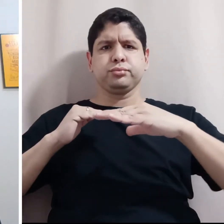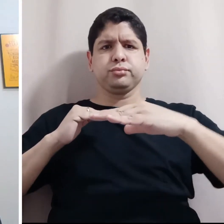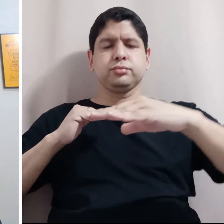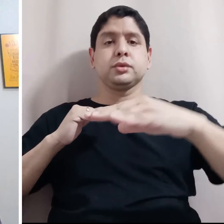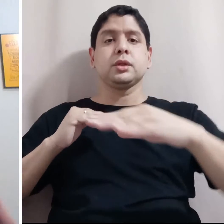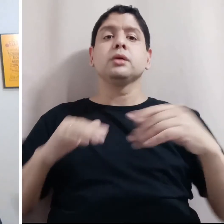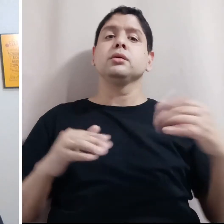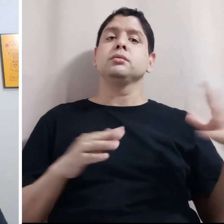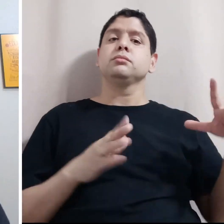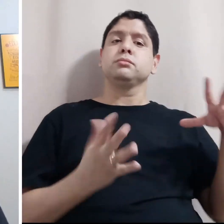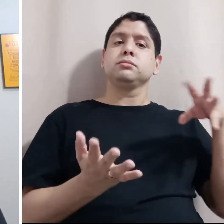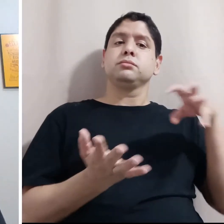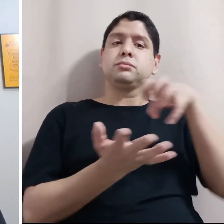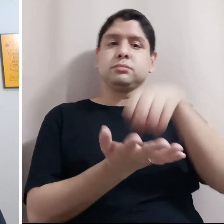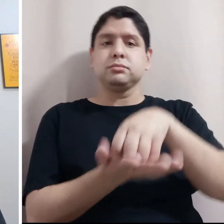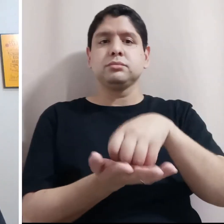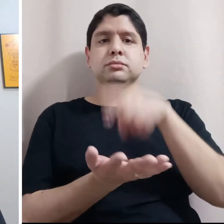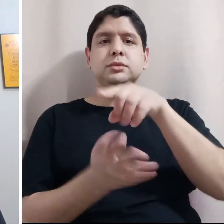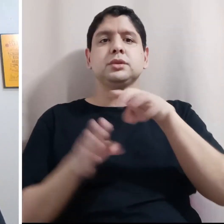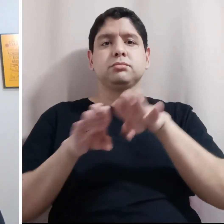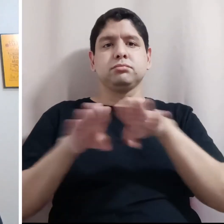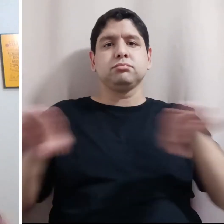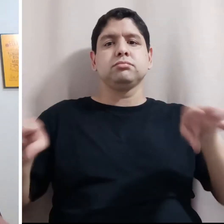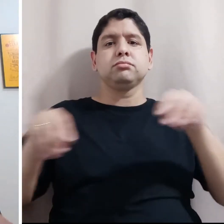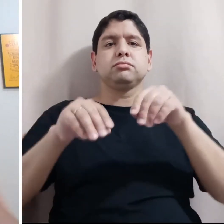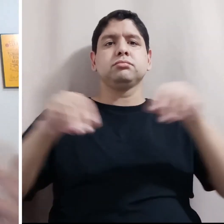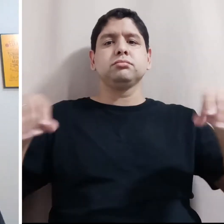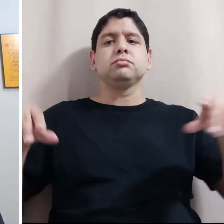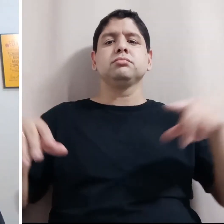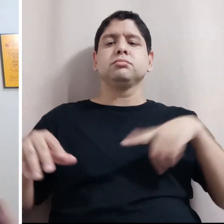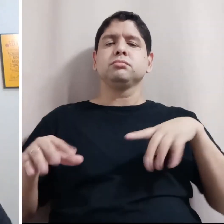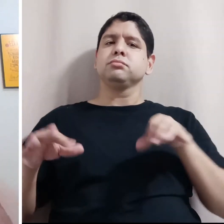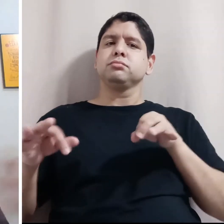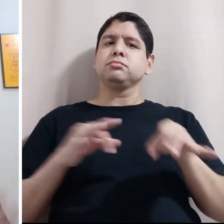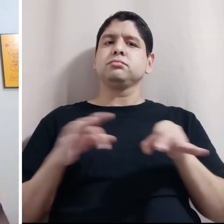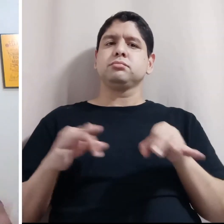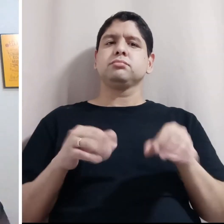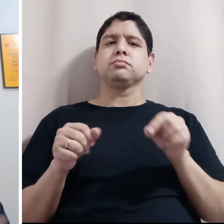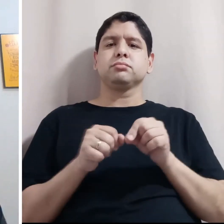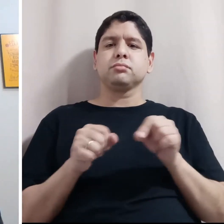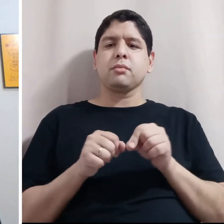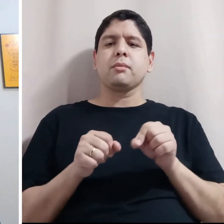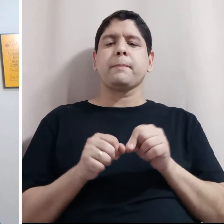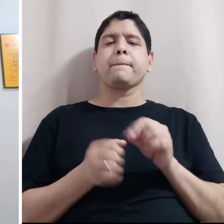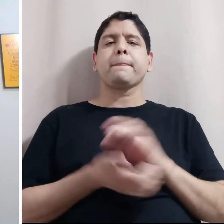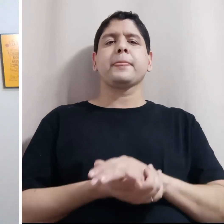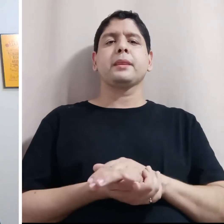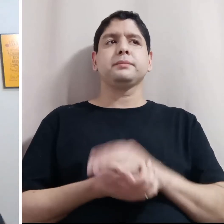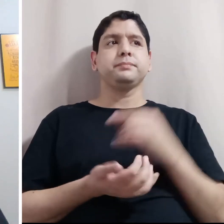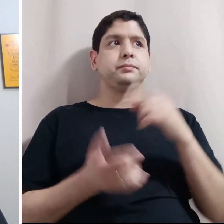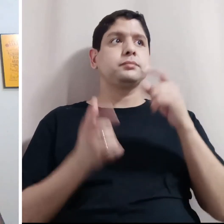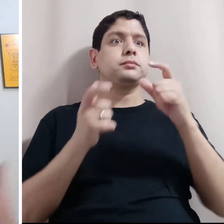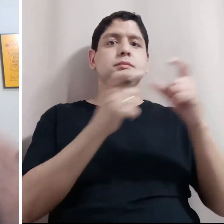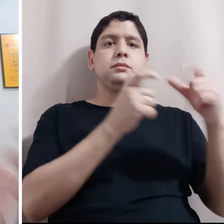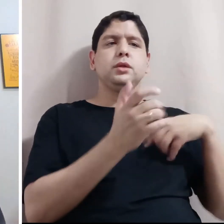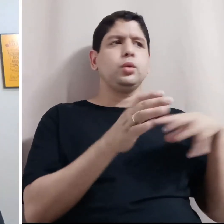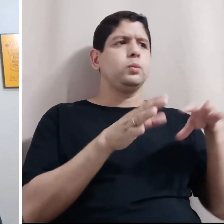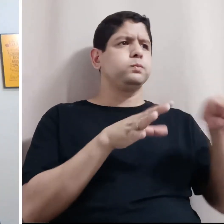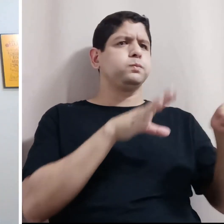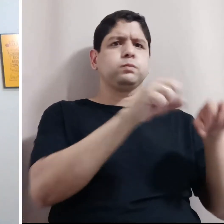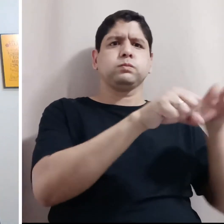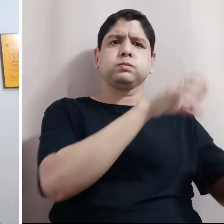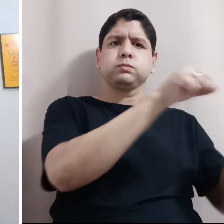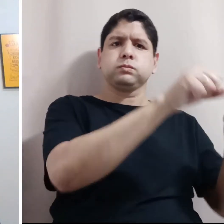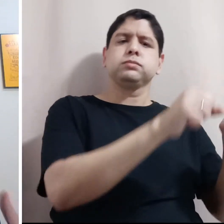astecas, eles tinham, né, tinham essa técnica, né, de aterramentos, de fazer aterramentos, de